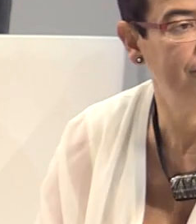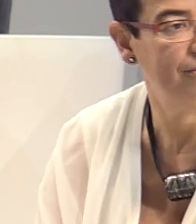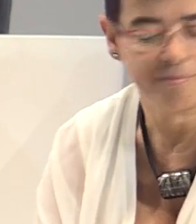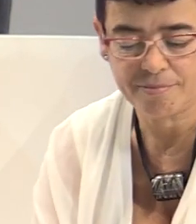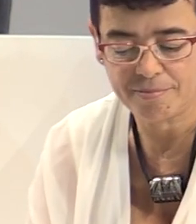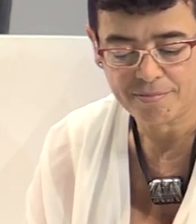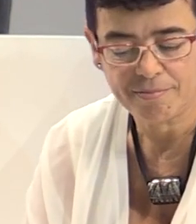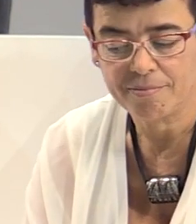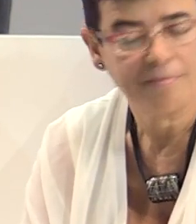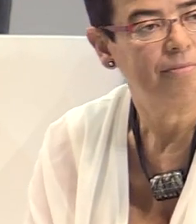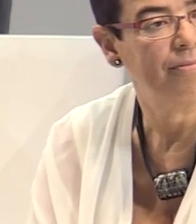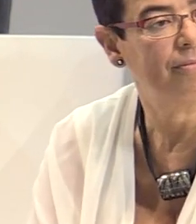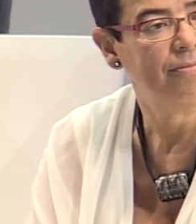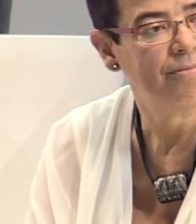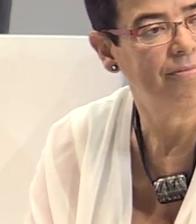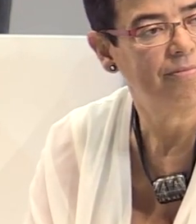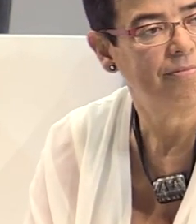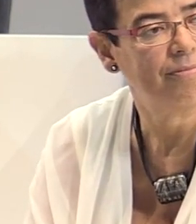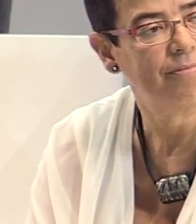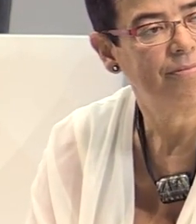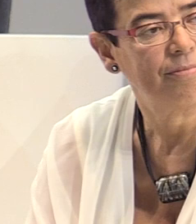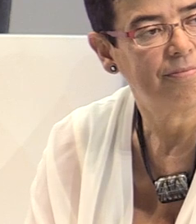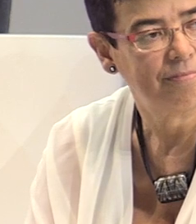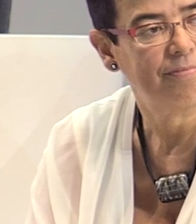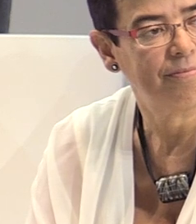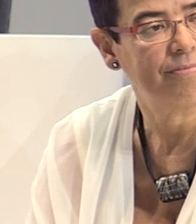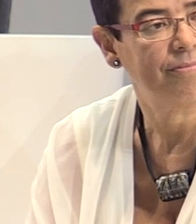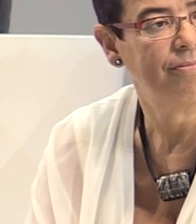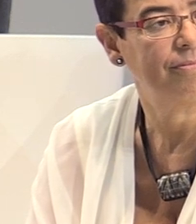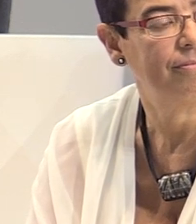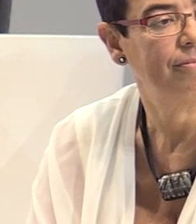estamos en una situación en gran medida nueva.